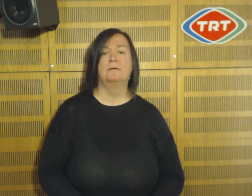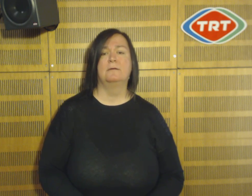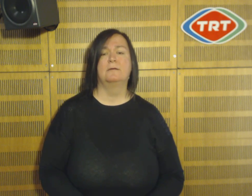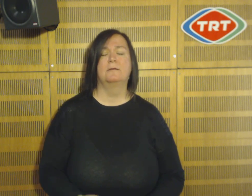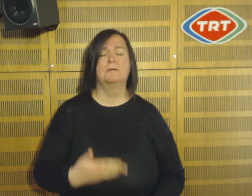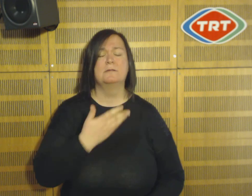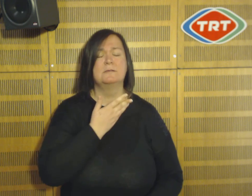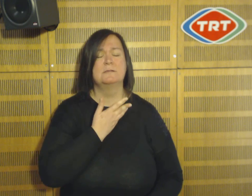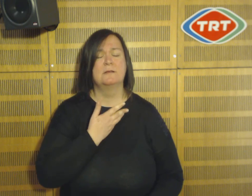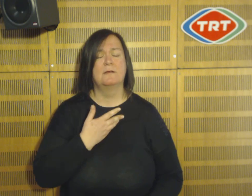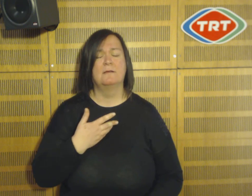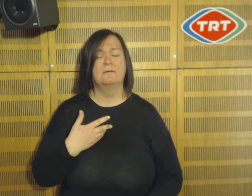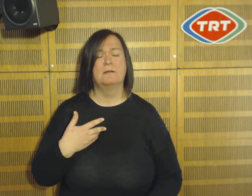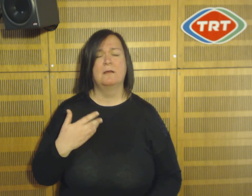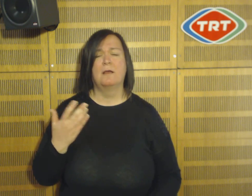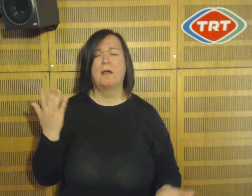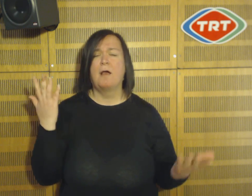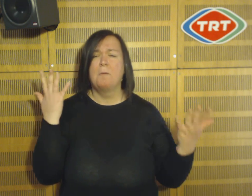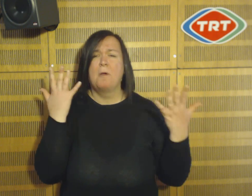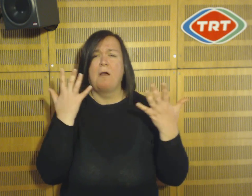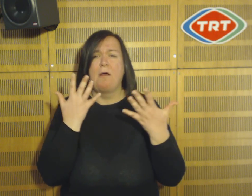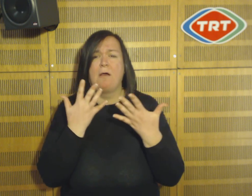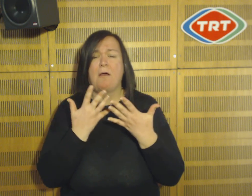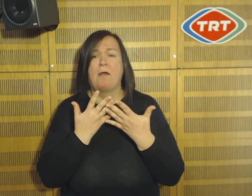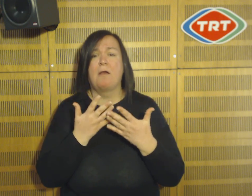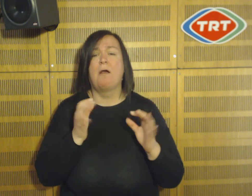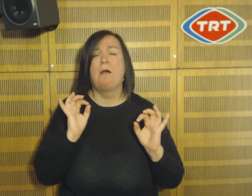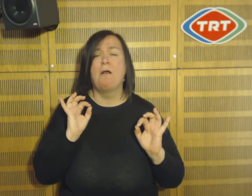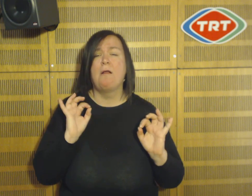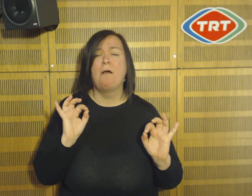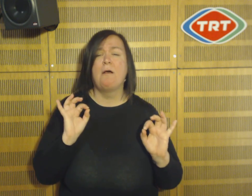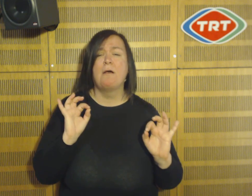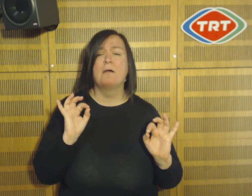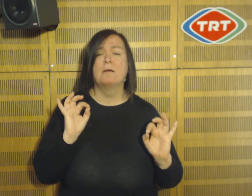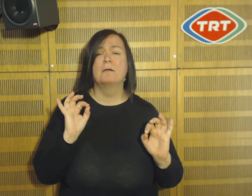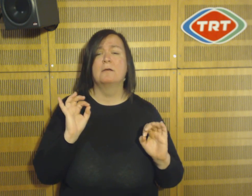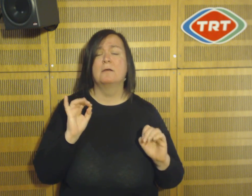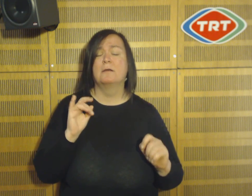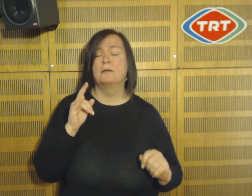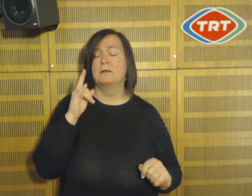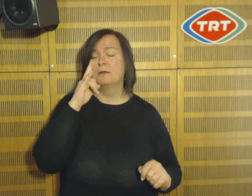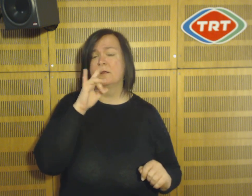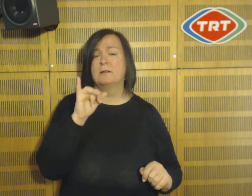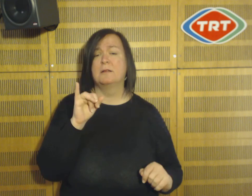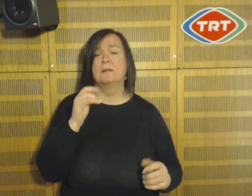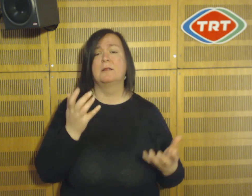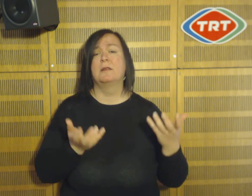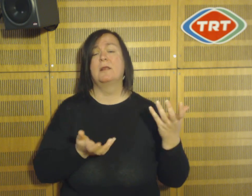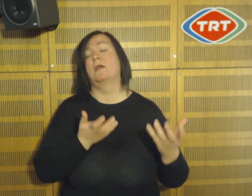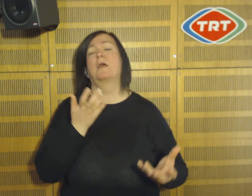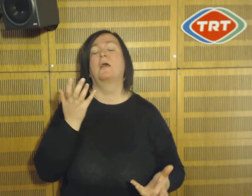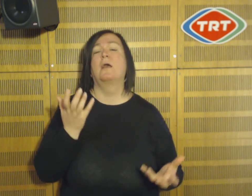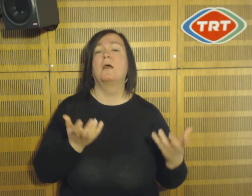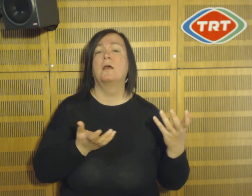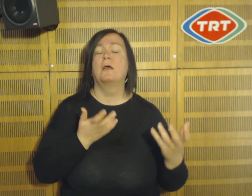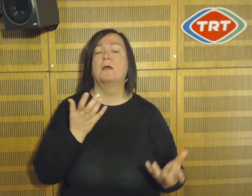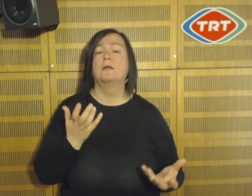Sevdası kapkara hala aynı yanar